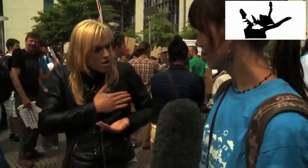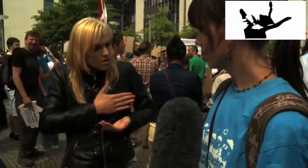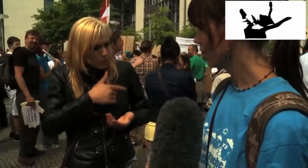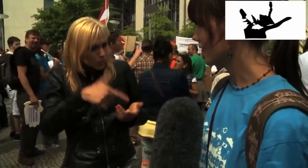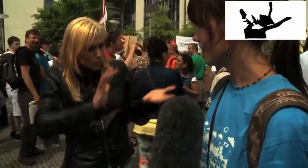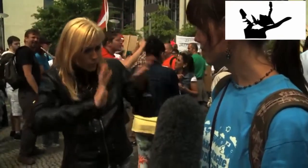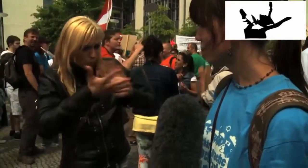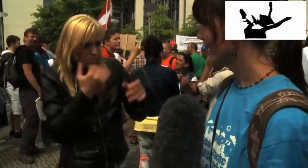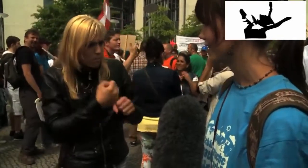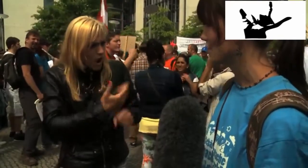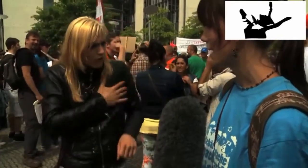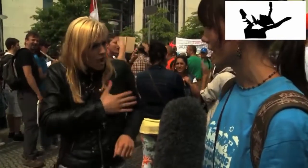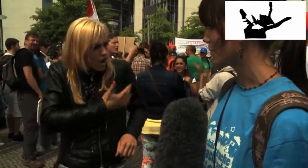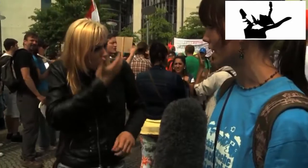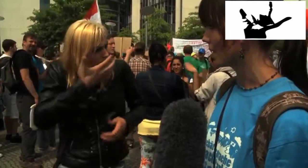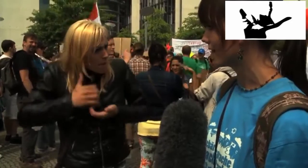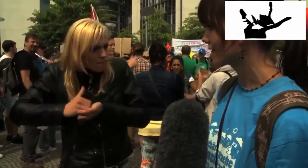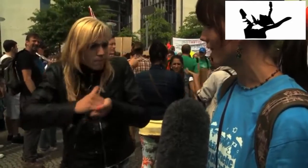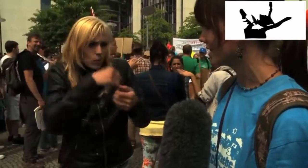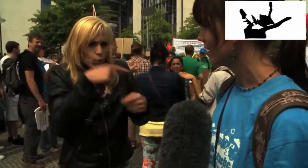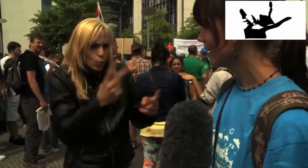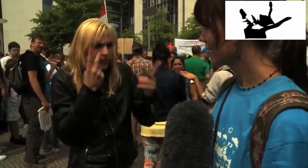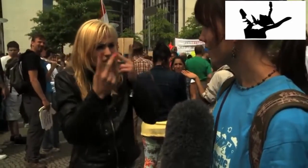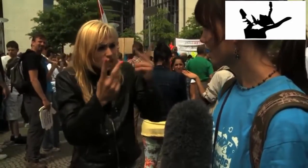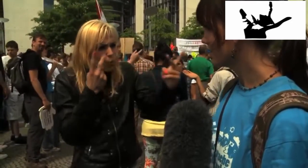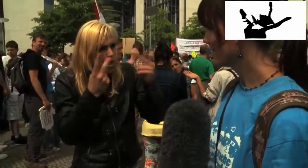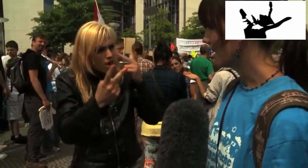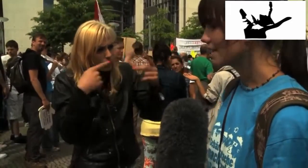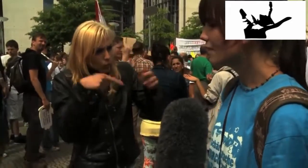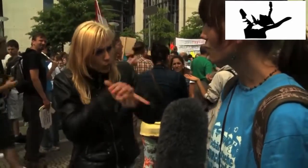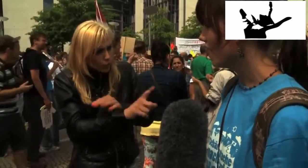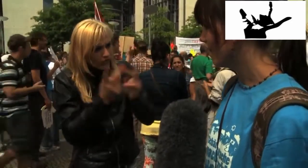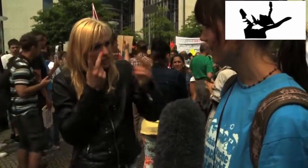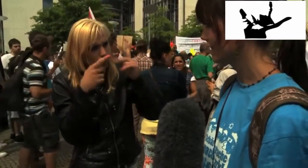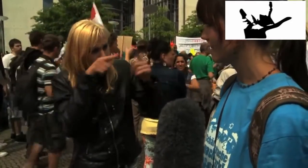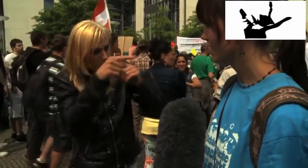Und da ist viel Herz dabei bei der Gebärdensprache. Das ist quasi, es ist visuell, es ist